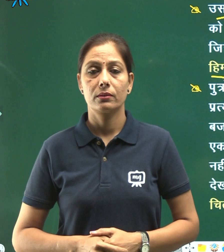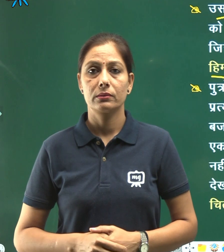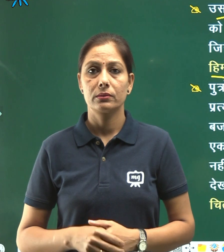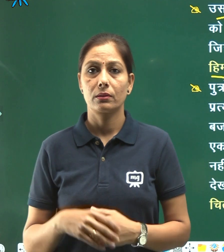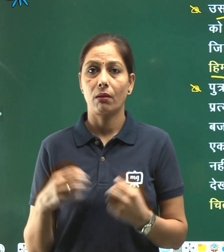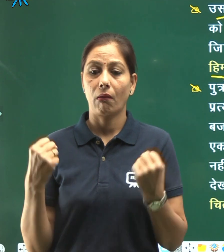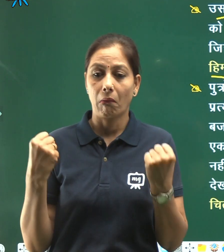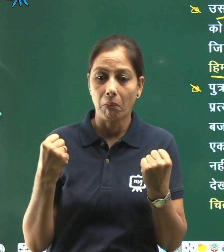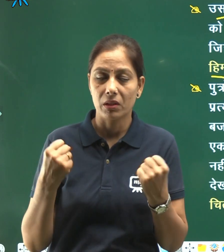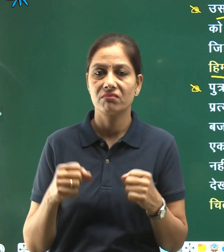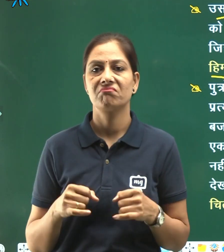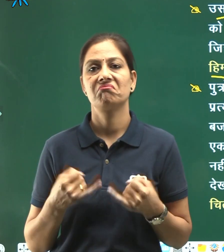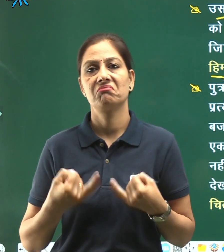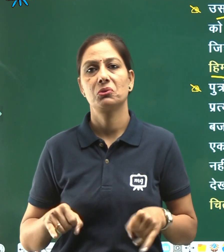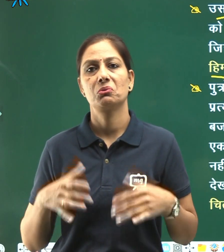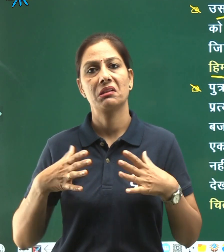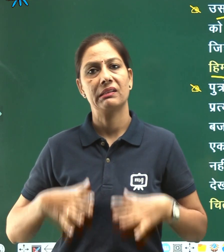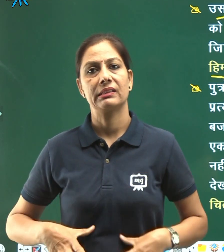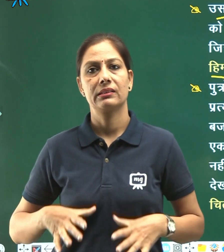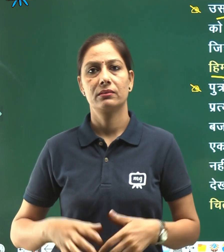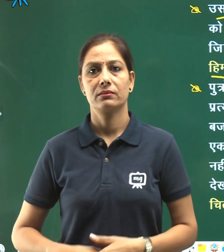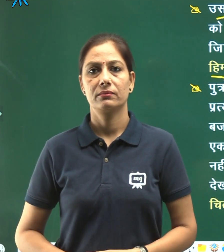हिम्मत टूट गई।